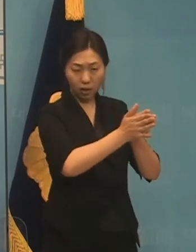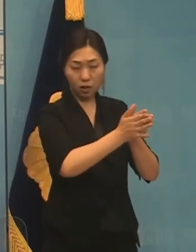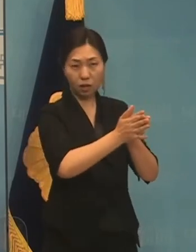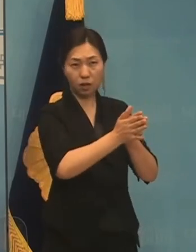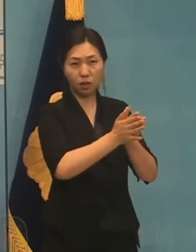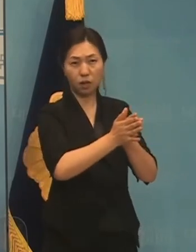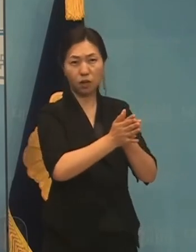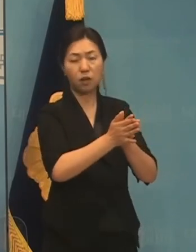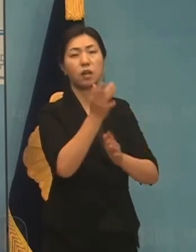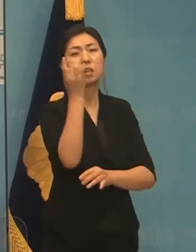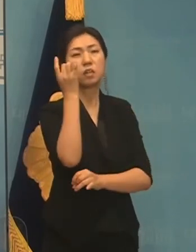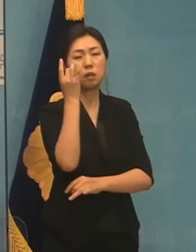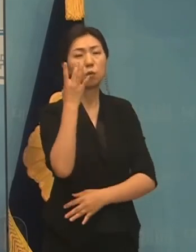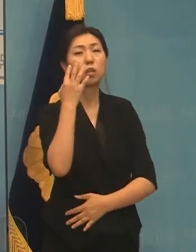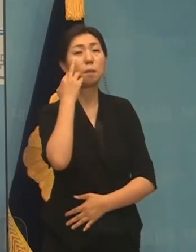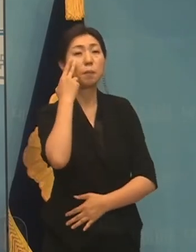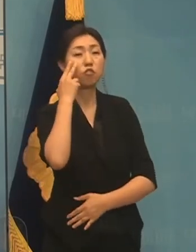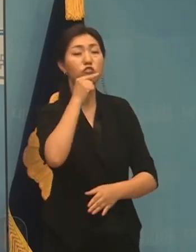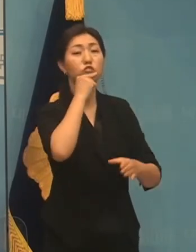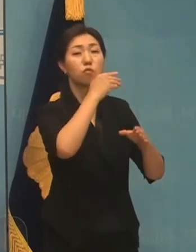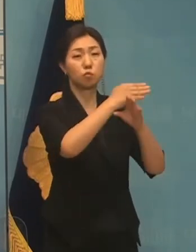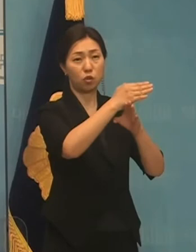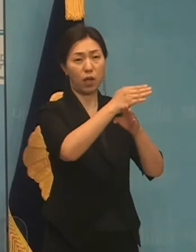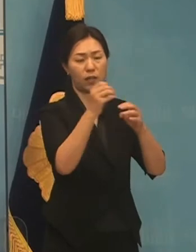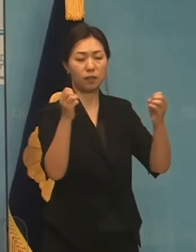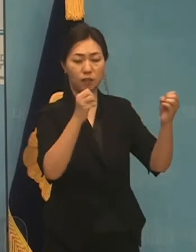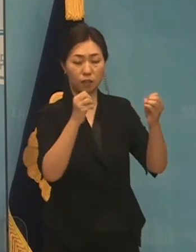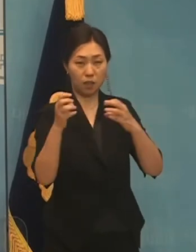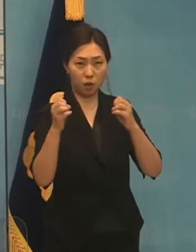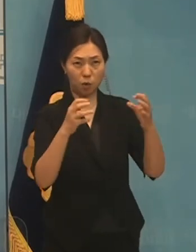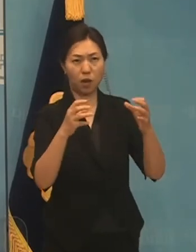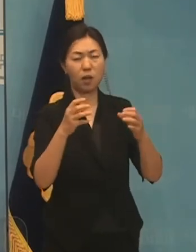개선이 전제가 되어야 할 것입니다.